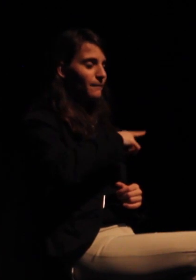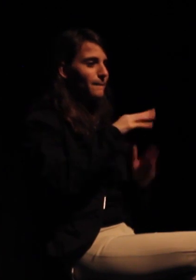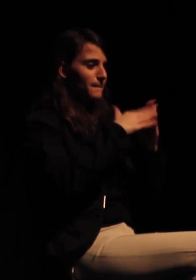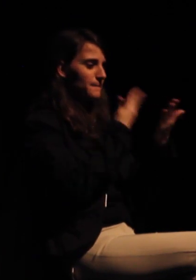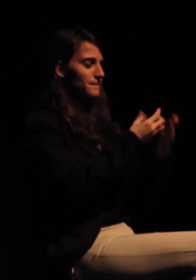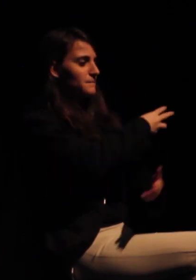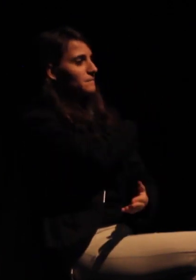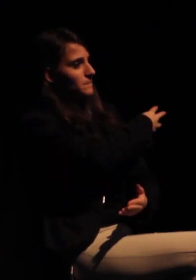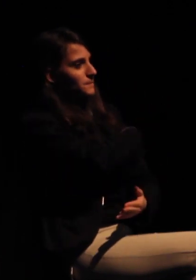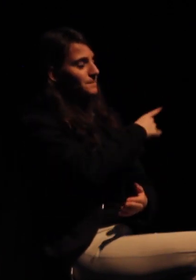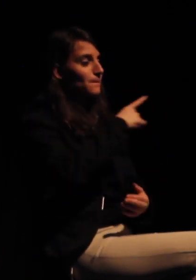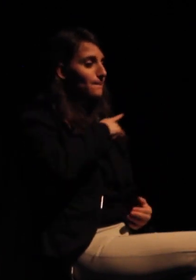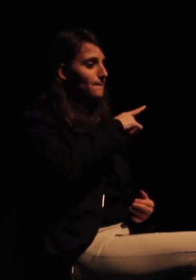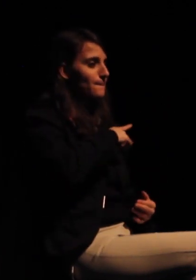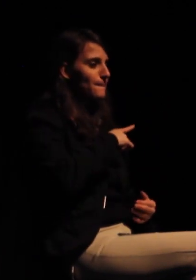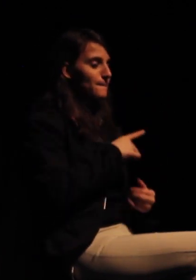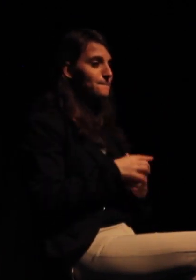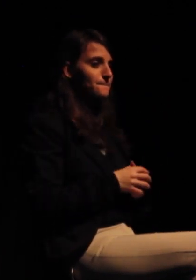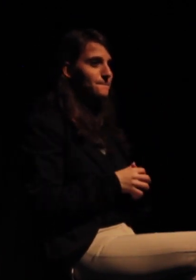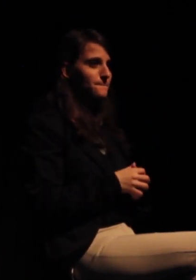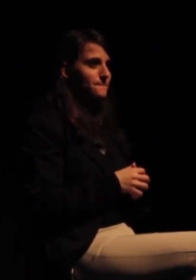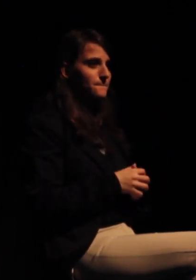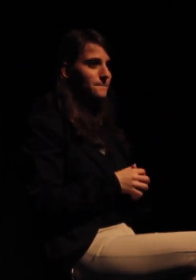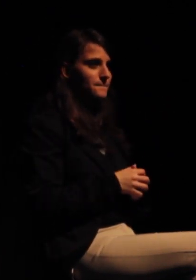ginásio, ele tinha uma